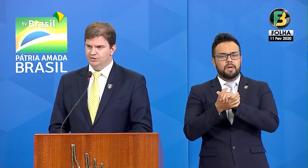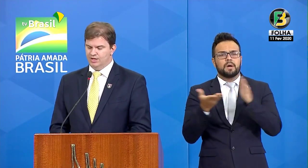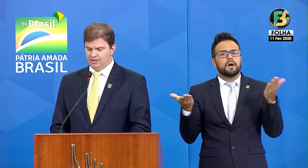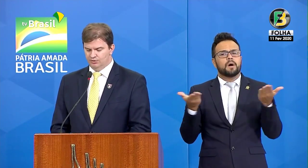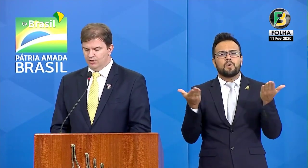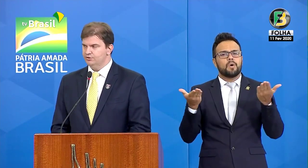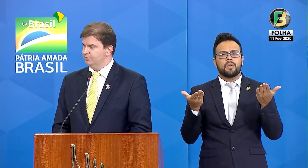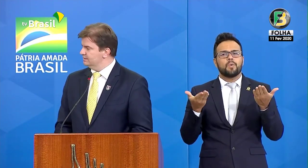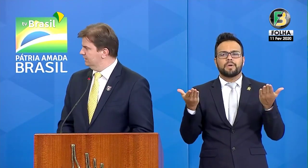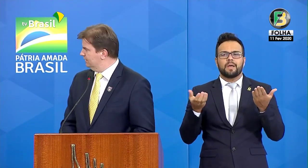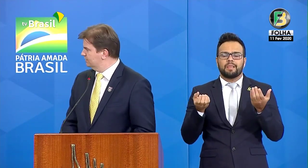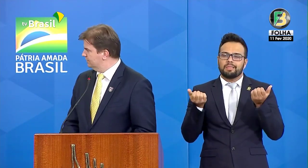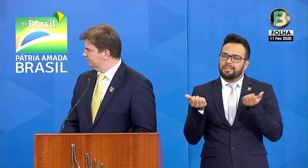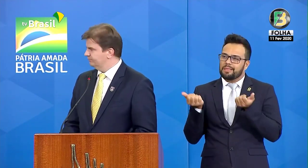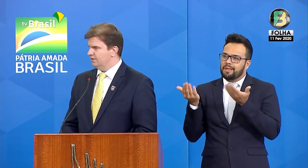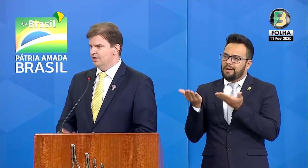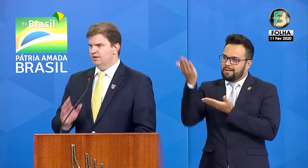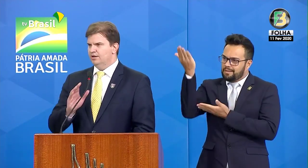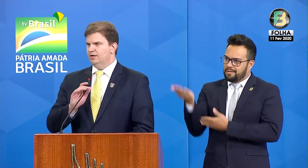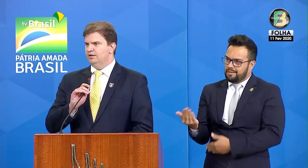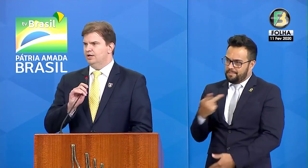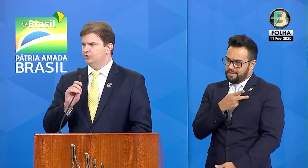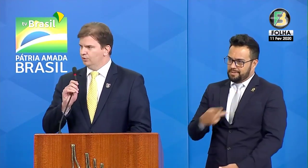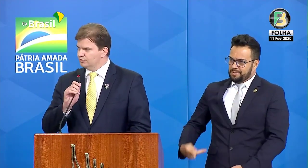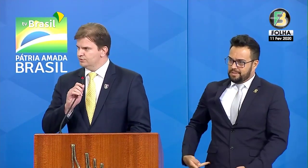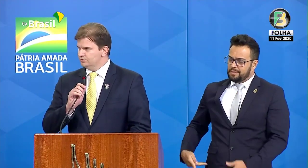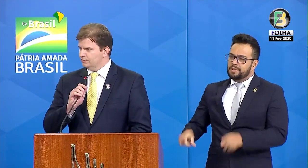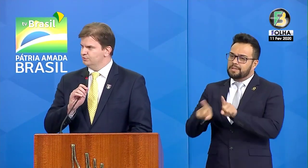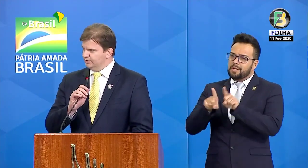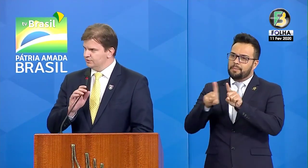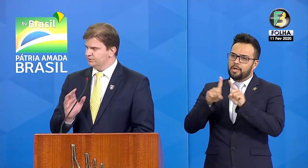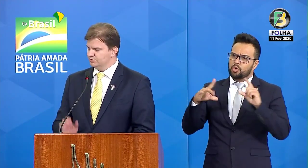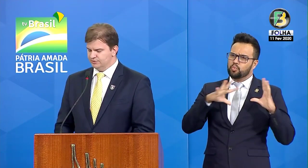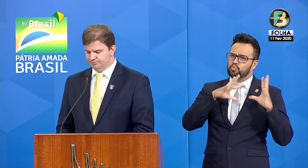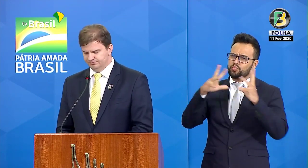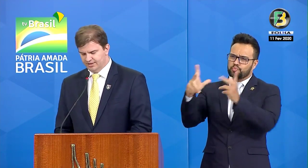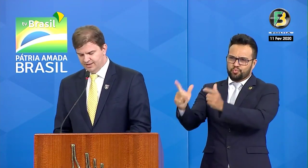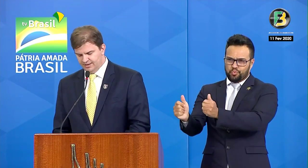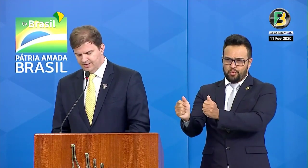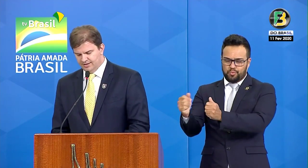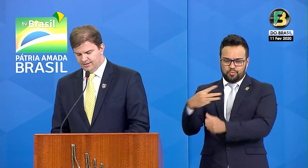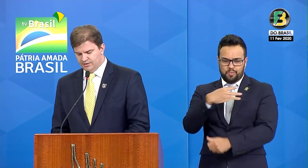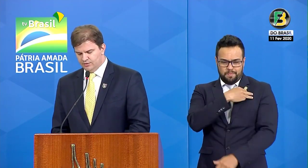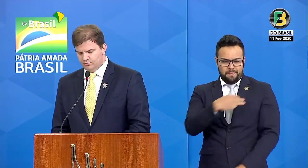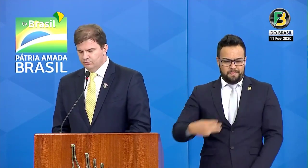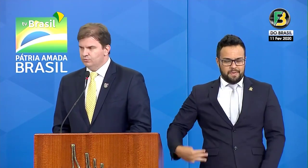de desejar ao nosso presidente e a todos os seus ministros